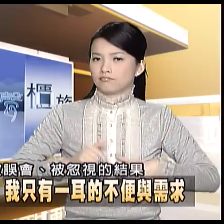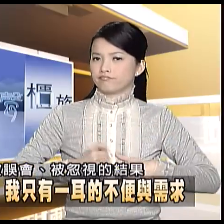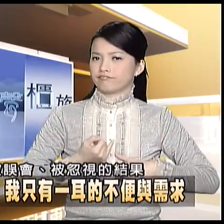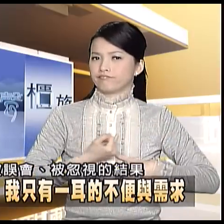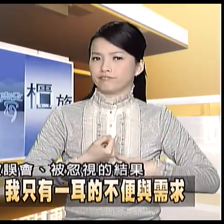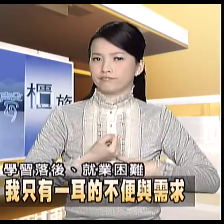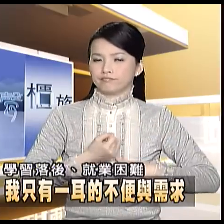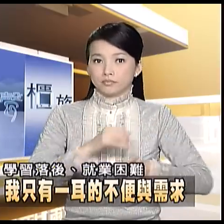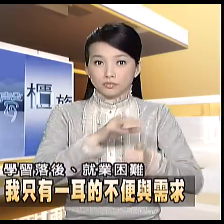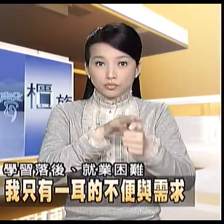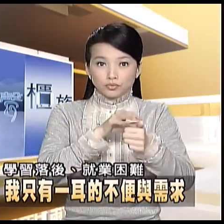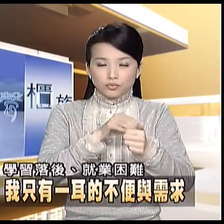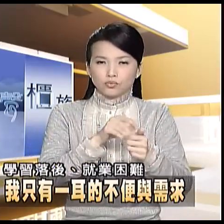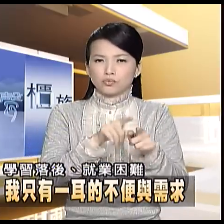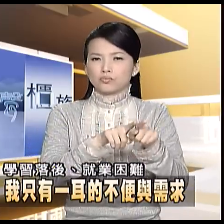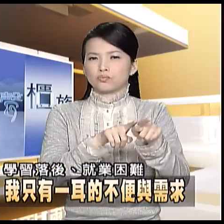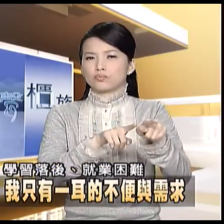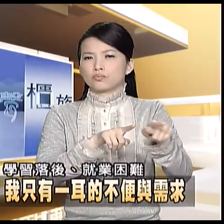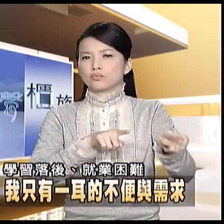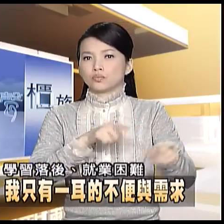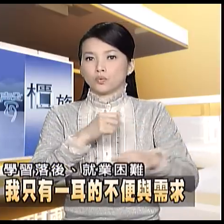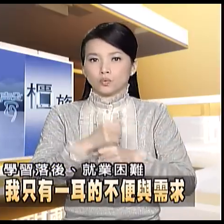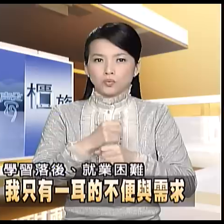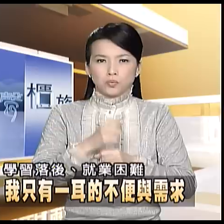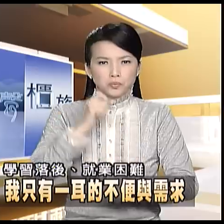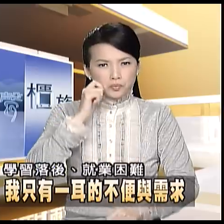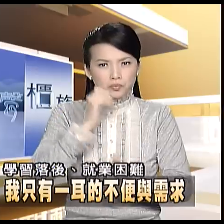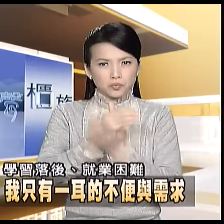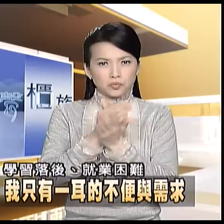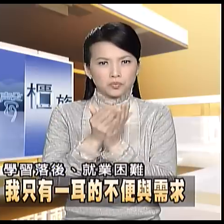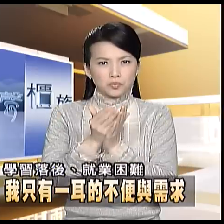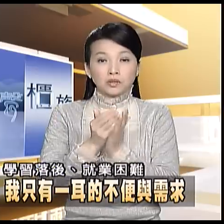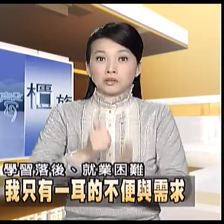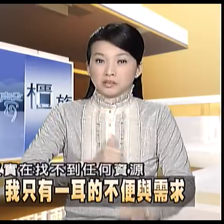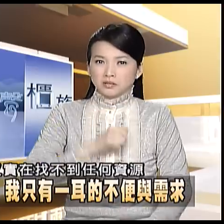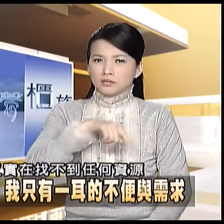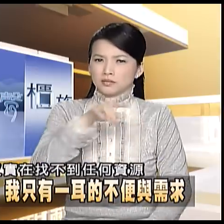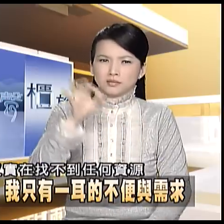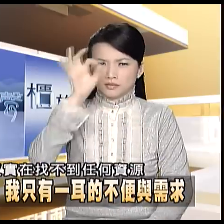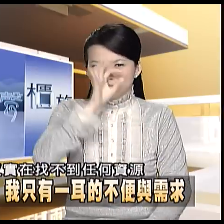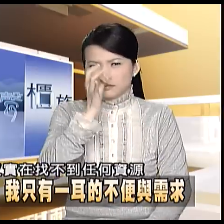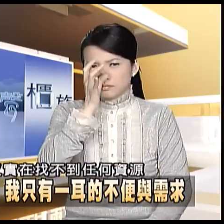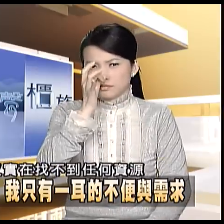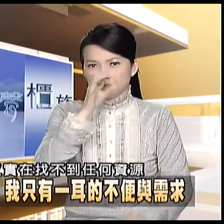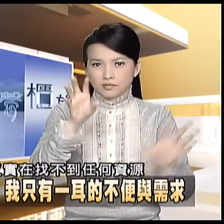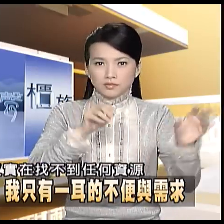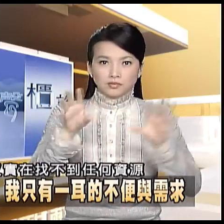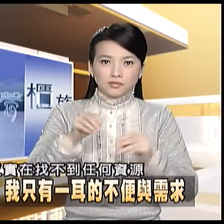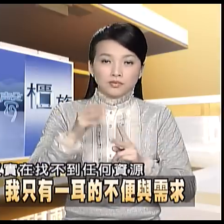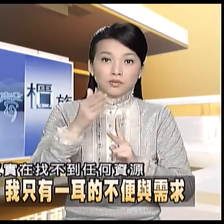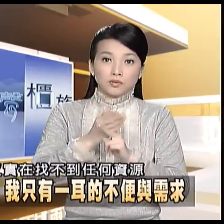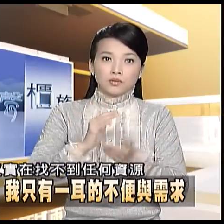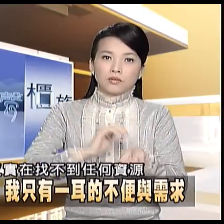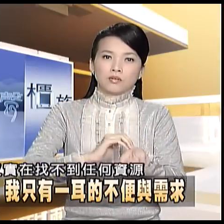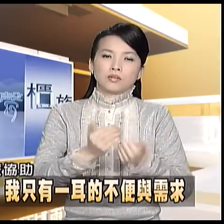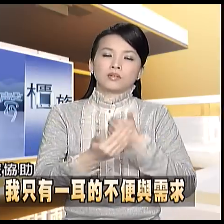果，使得自卑、学习落后、就业困难。可是他们又实在找不到任何资源或者是医